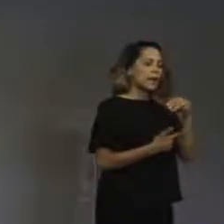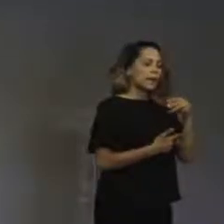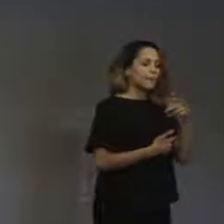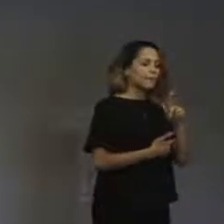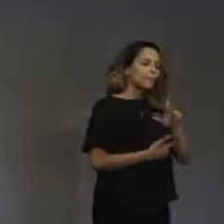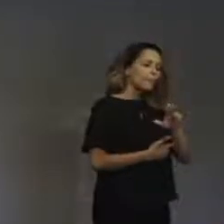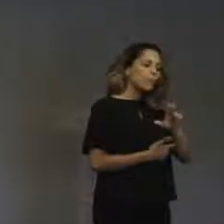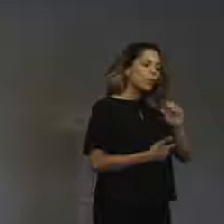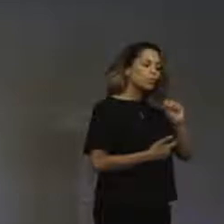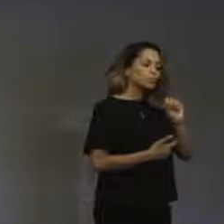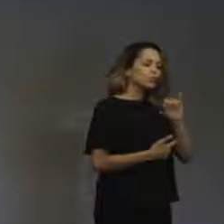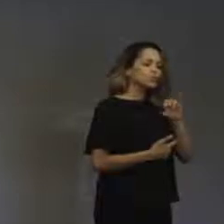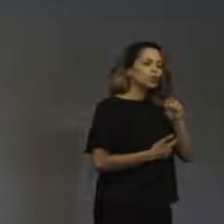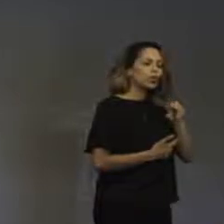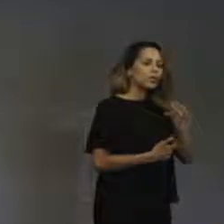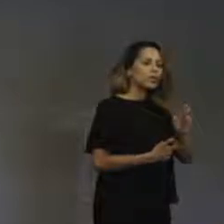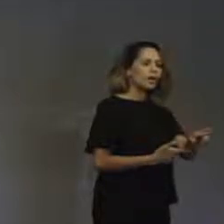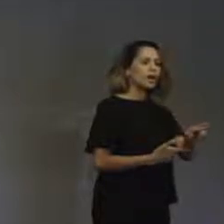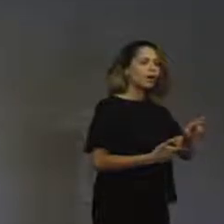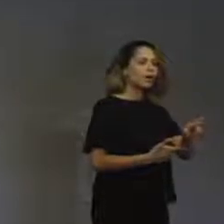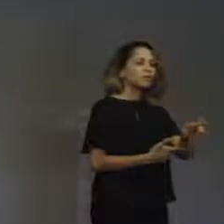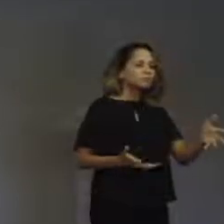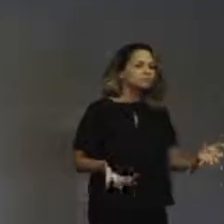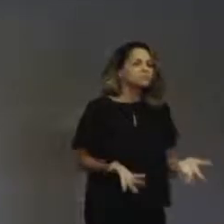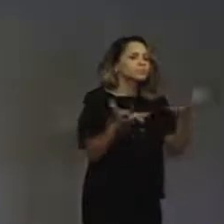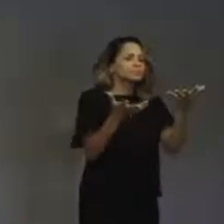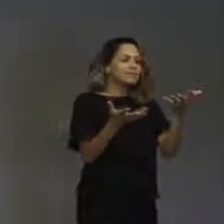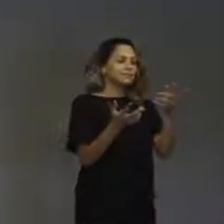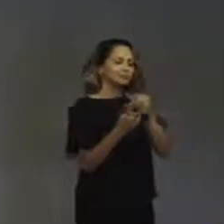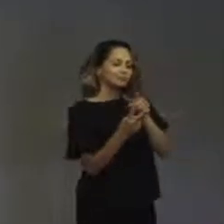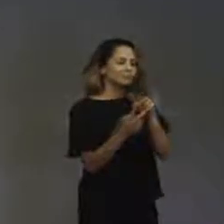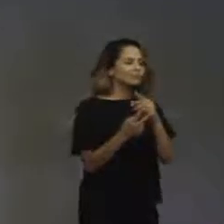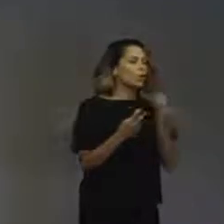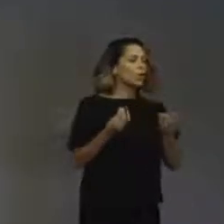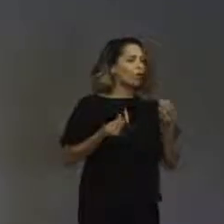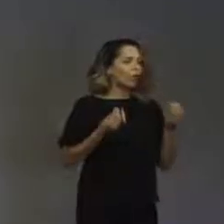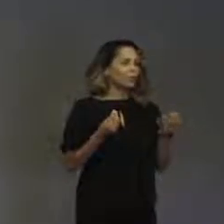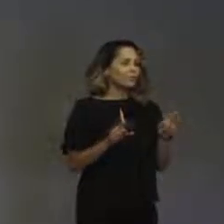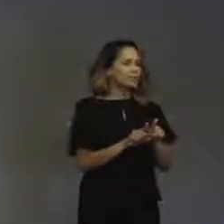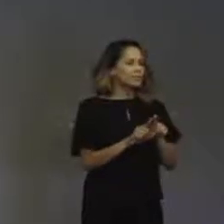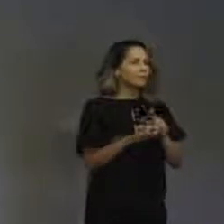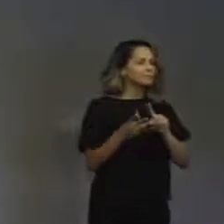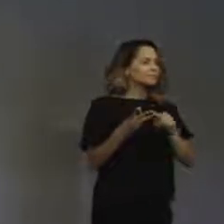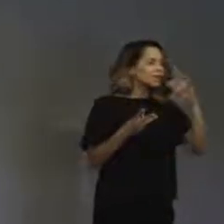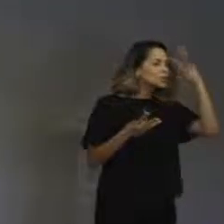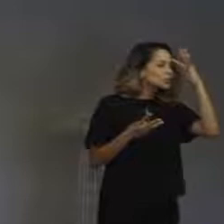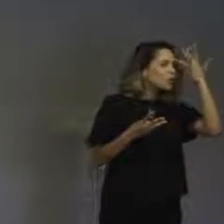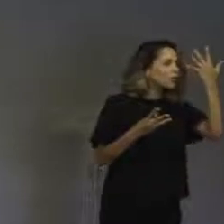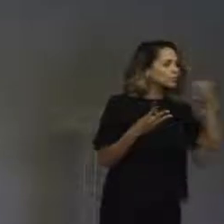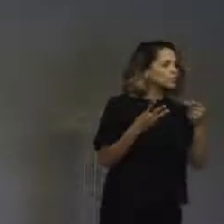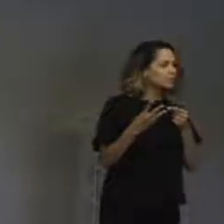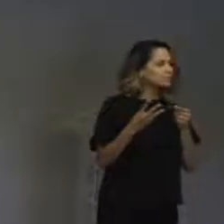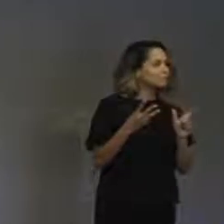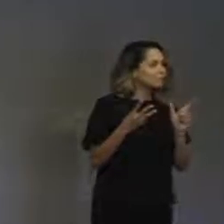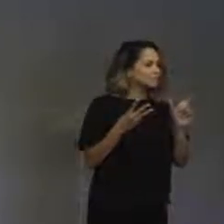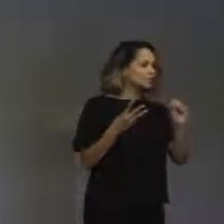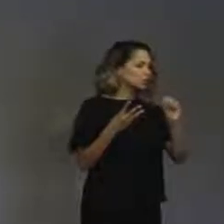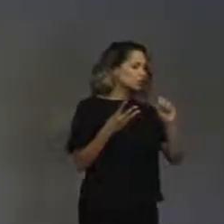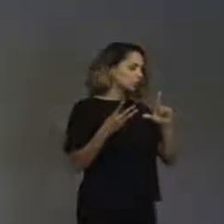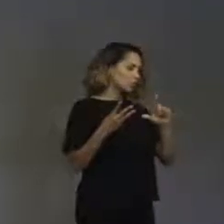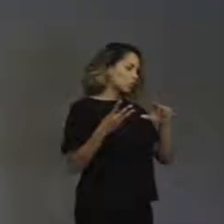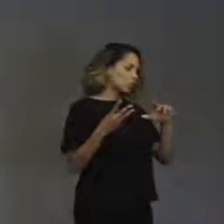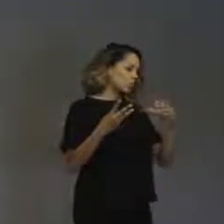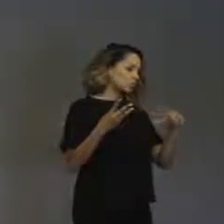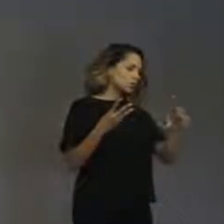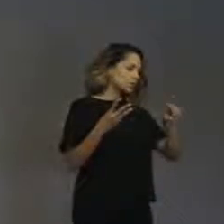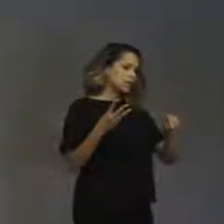desenvolver essas soluções para a gente conseguir sentir essa cidade. E eu fico pensando, né, ao lado de quem está,